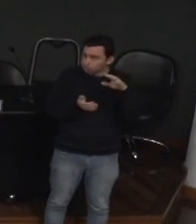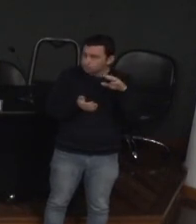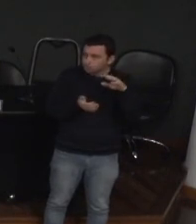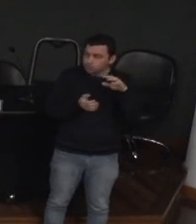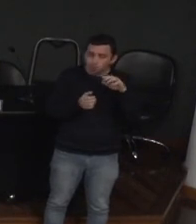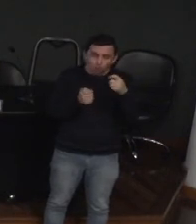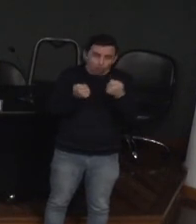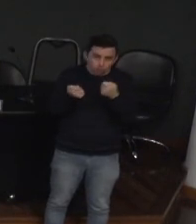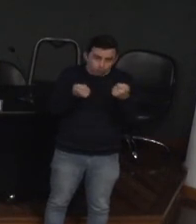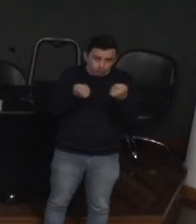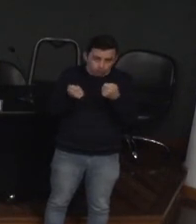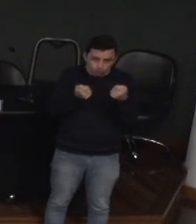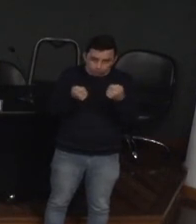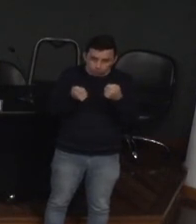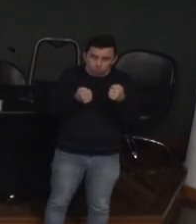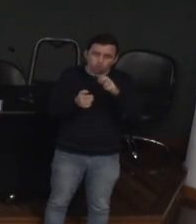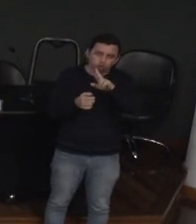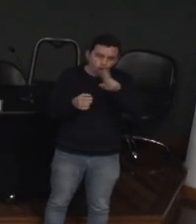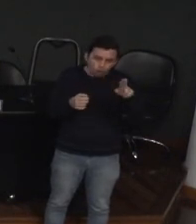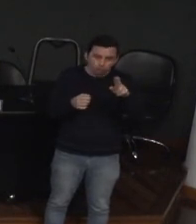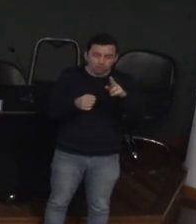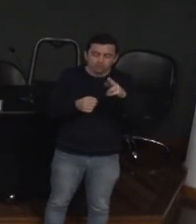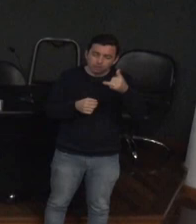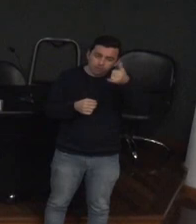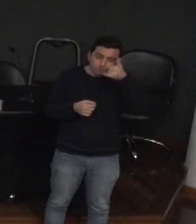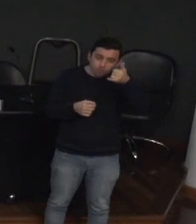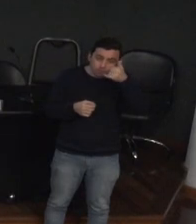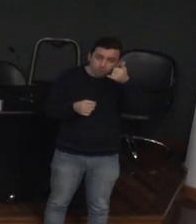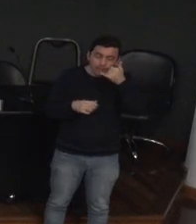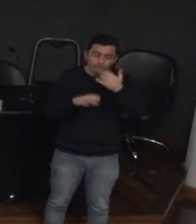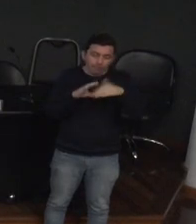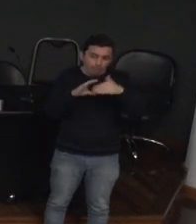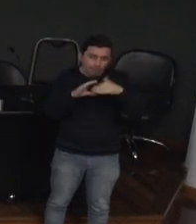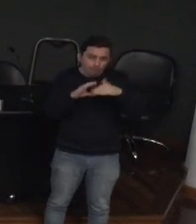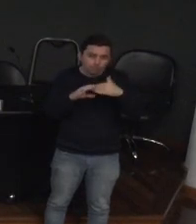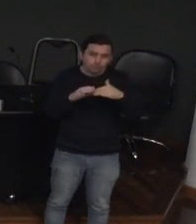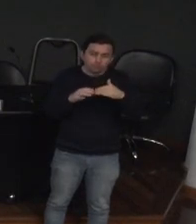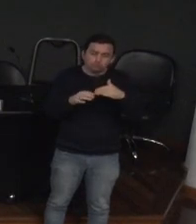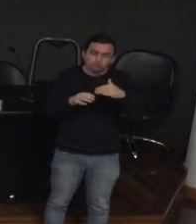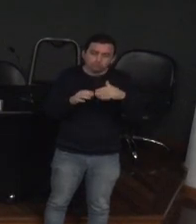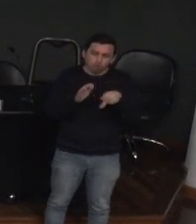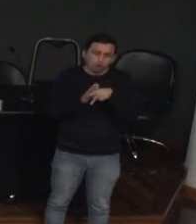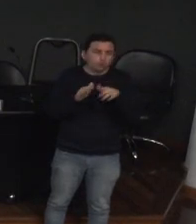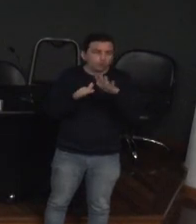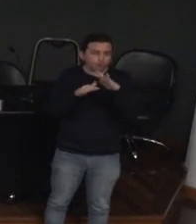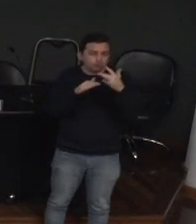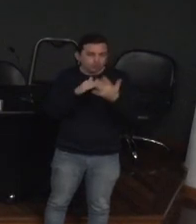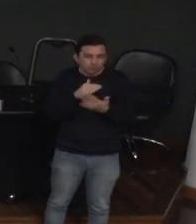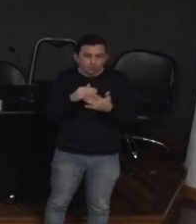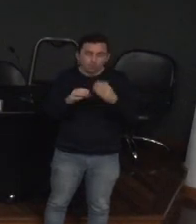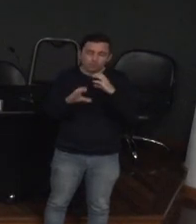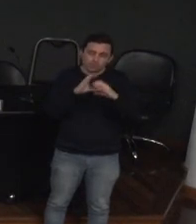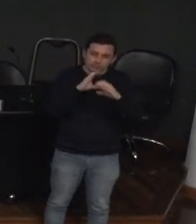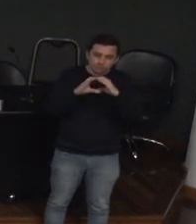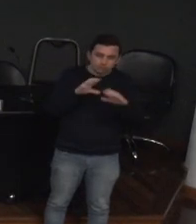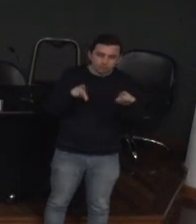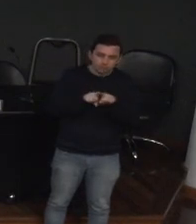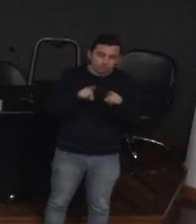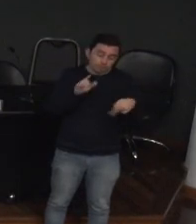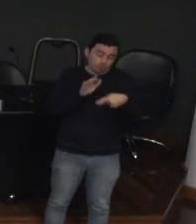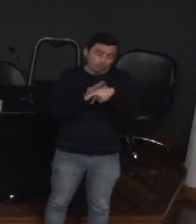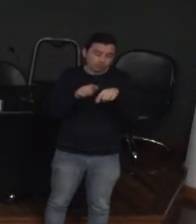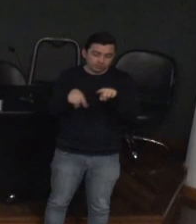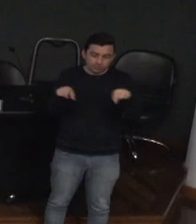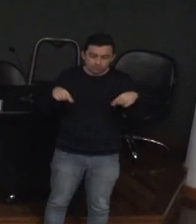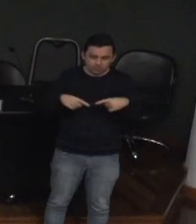Esse controle... De cadastramento. Para fins de contatos na rede social e comunicação do próprio